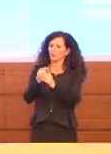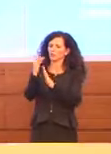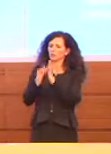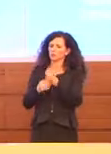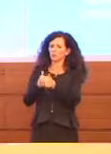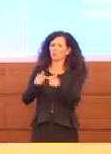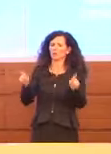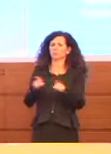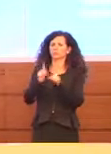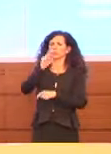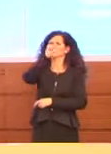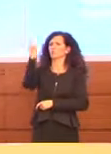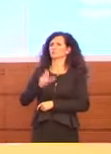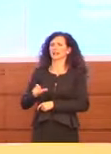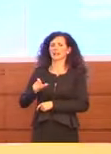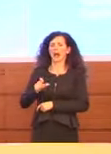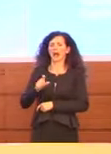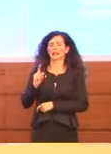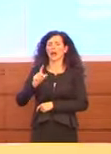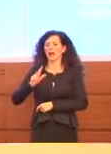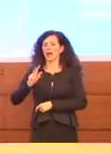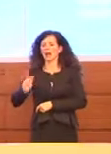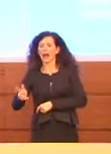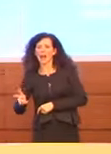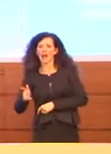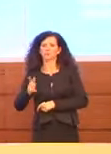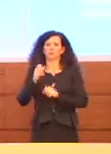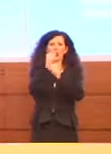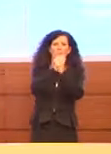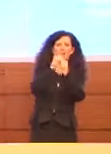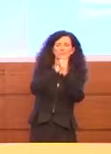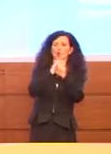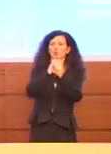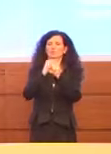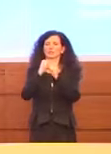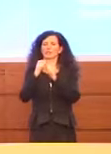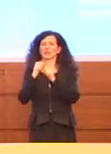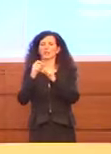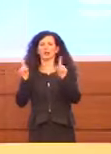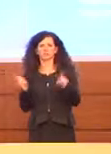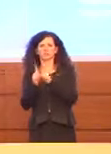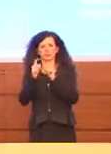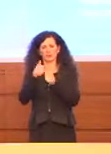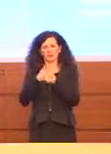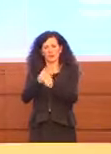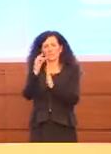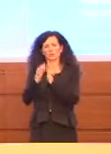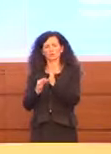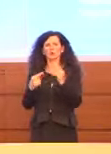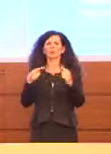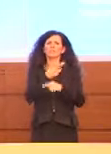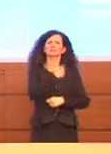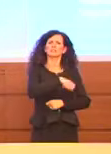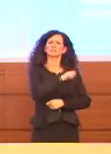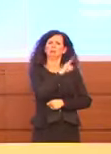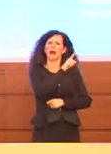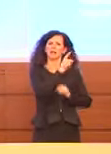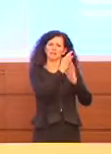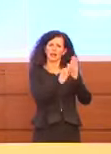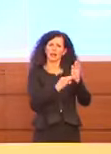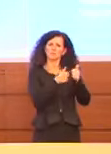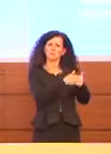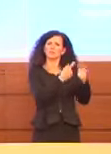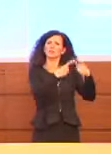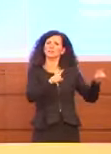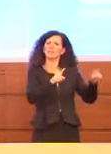basilicata come trattiamo la lombardia il piemonte ecco perché altre nazioni invece fanno altri tipi di scelte e forse se